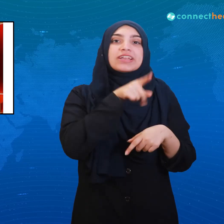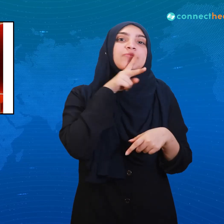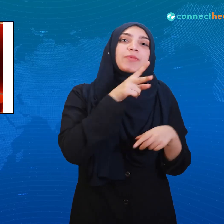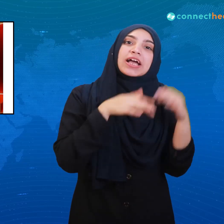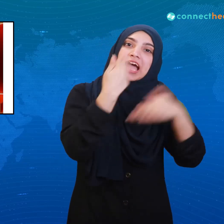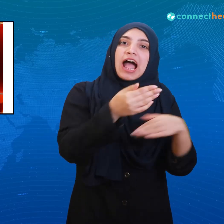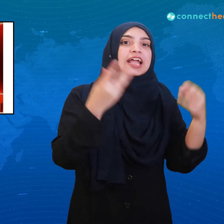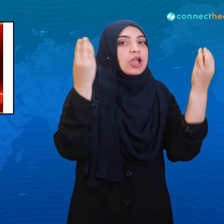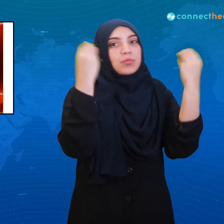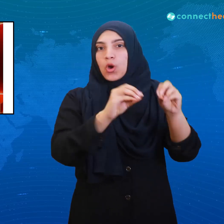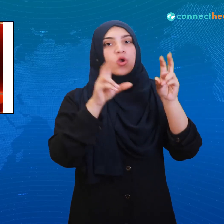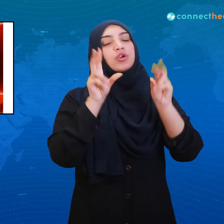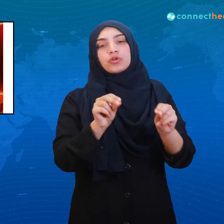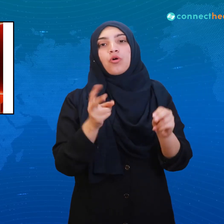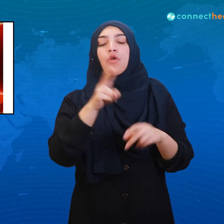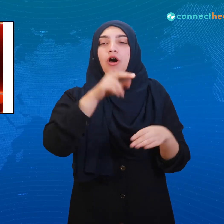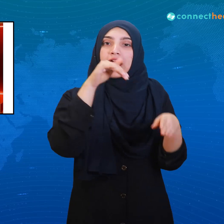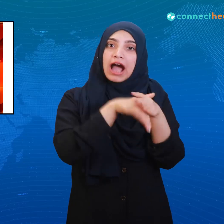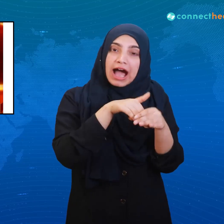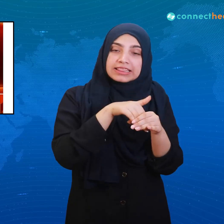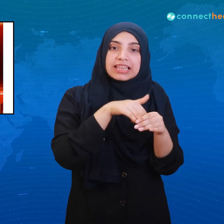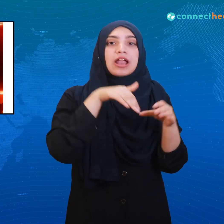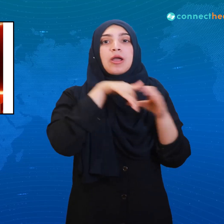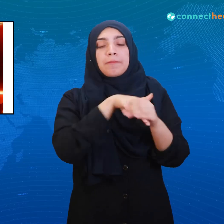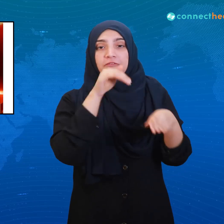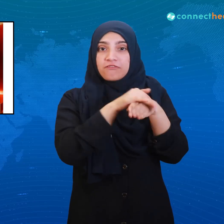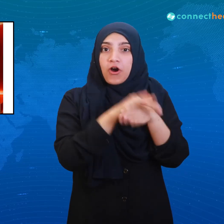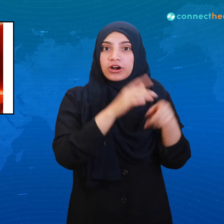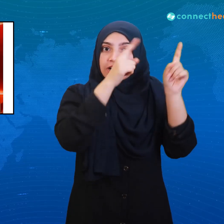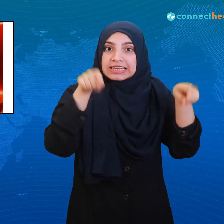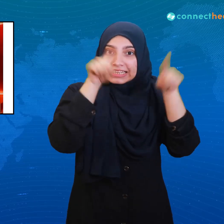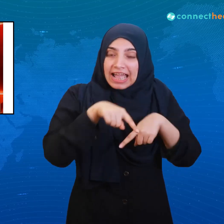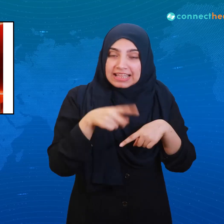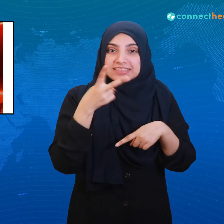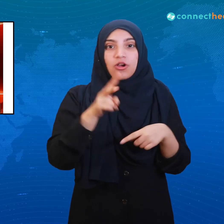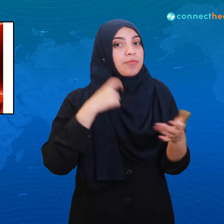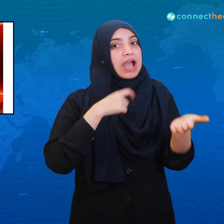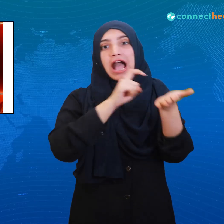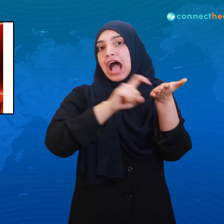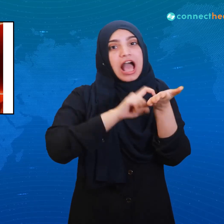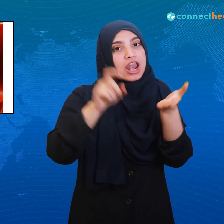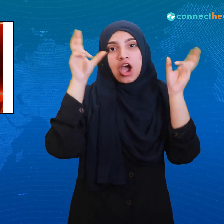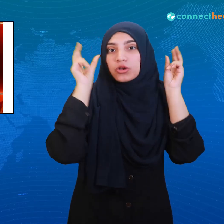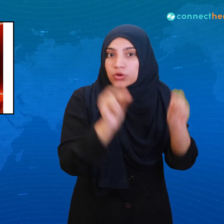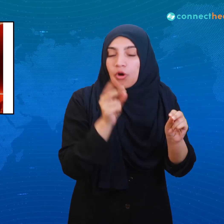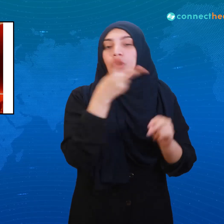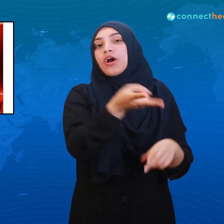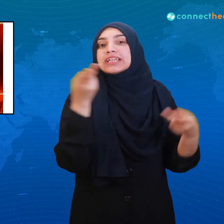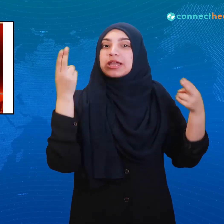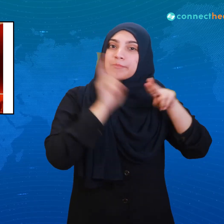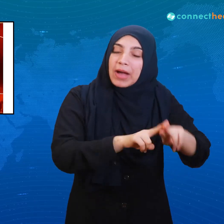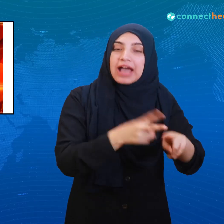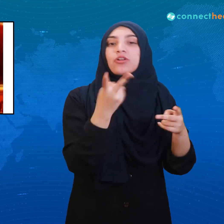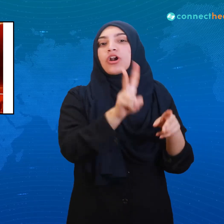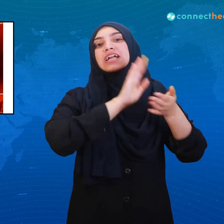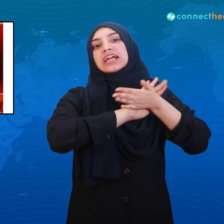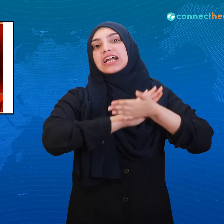है और रूल्स और ज़ाब्ते के खिलाफ है। ये करारदाद में मुस्तरद डिसअलाउ करने की रूलिंग देता हूँ। ईवान की कार्रवाई रोक की जाती